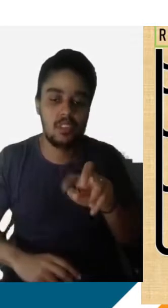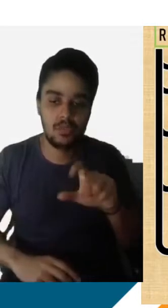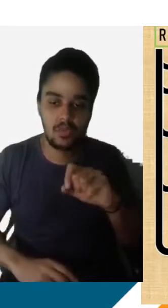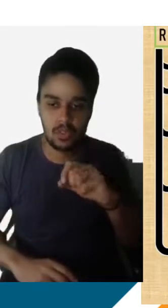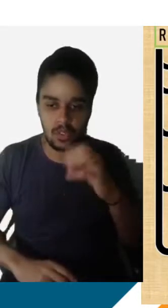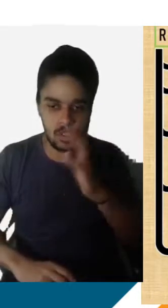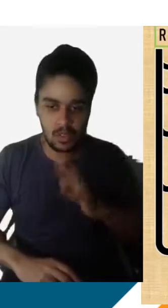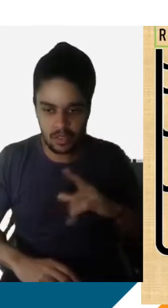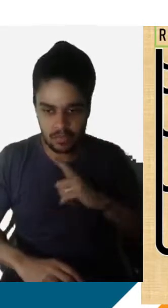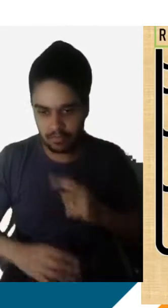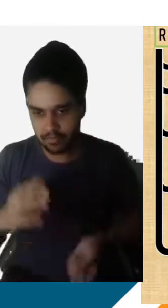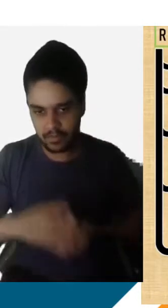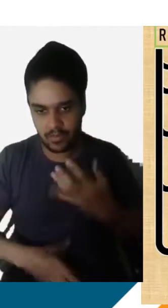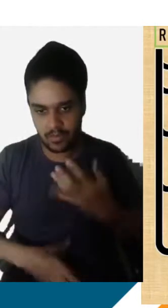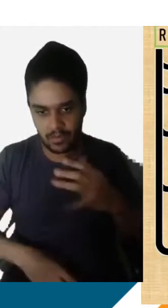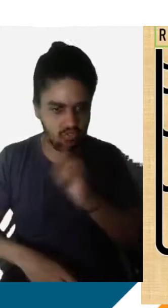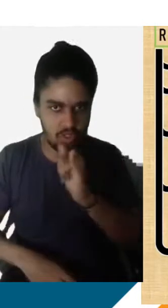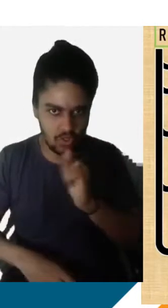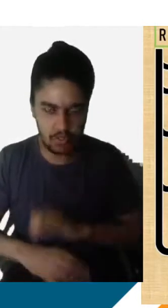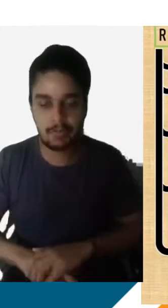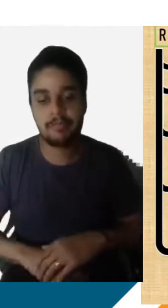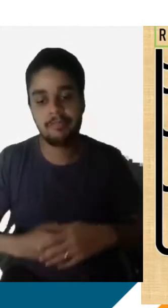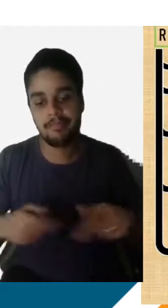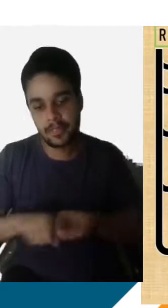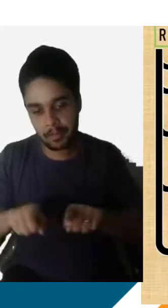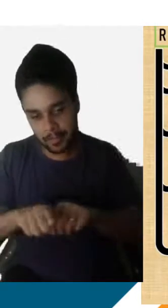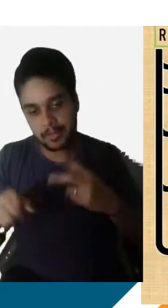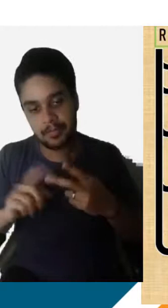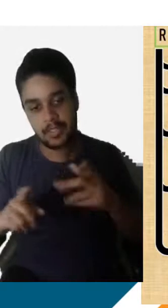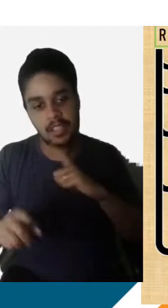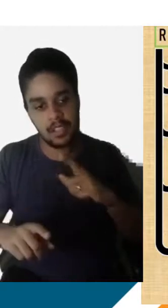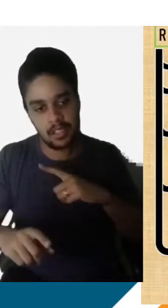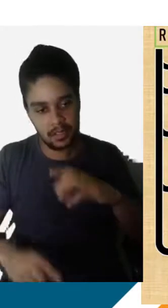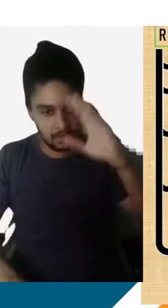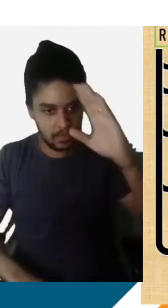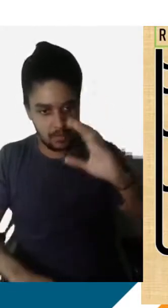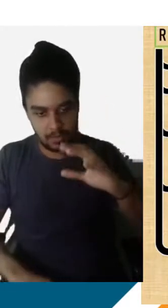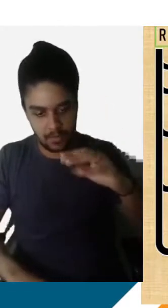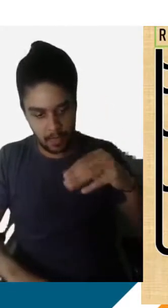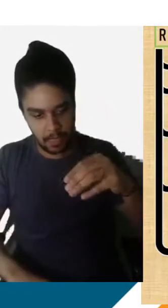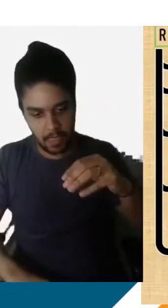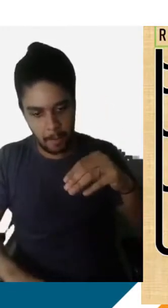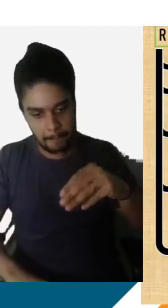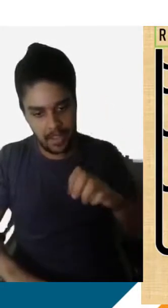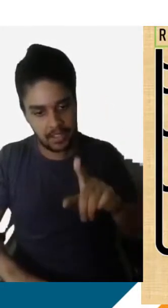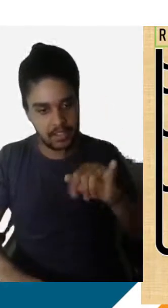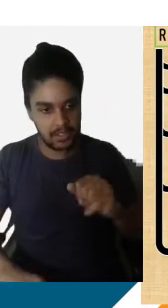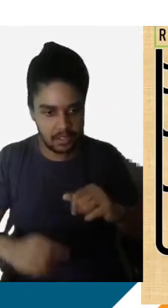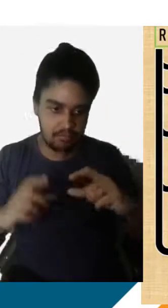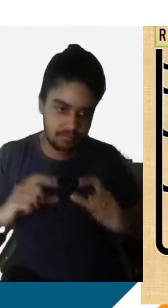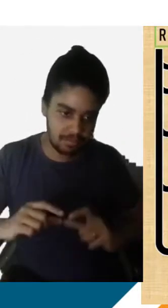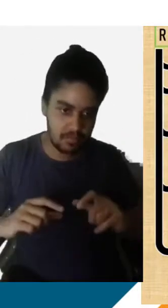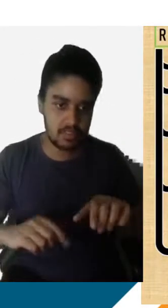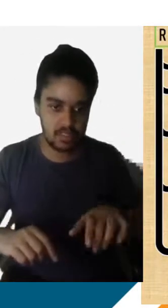do Brasil tem uma formação antiga. Além disso, há o predomínio de baixas e médias altitudes, com exceção